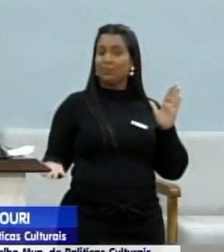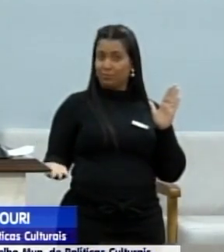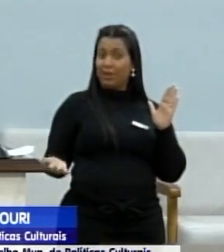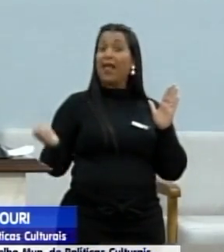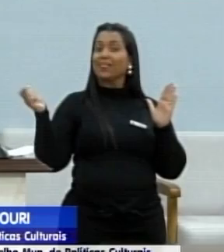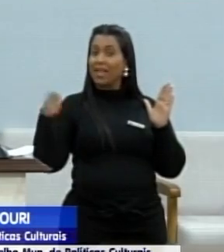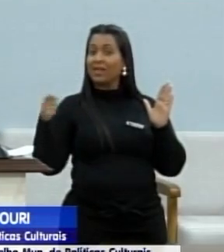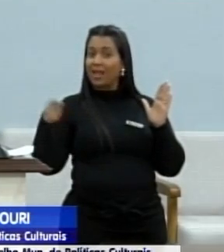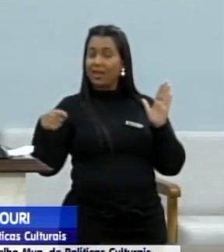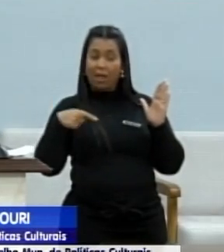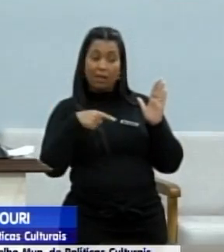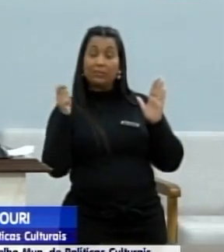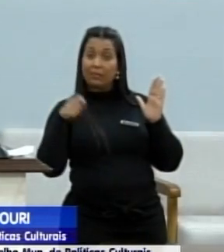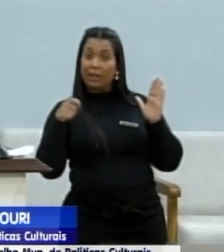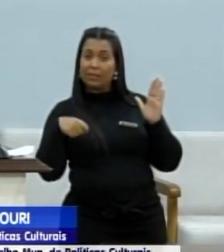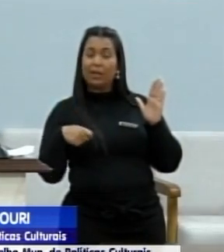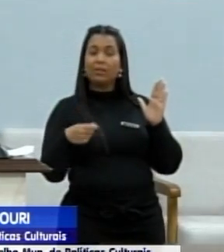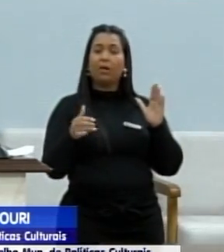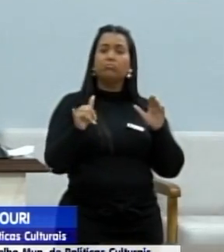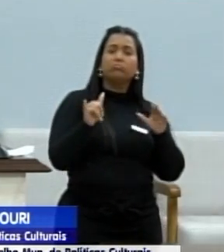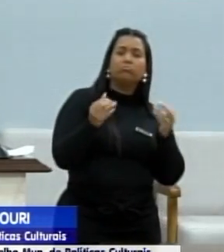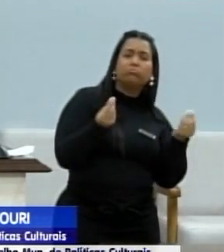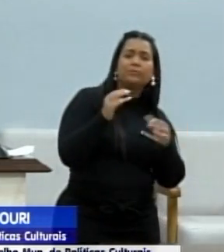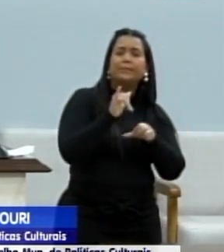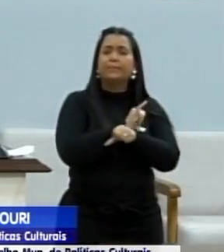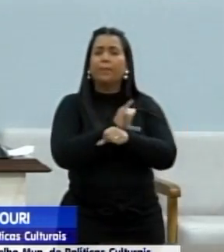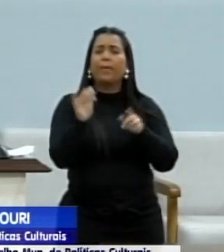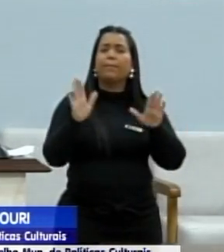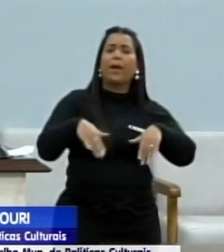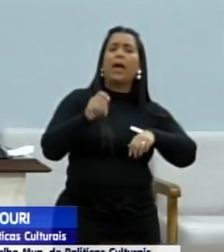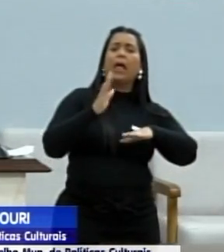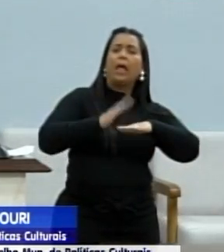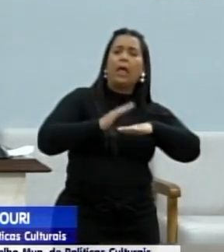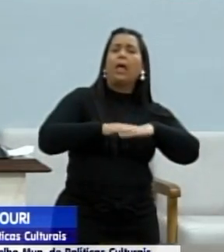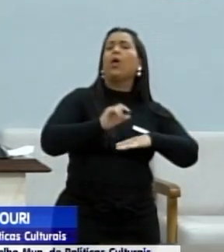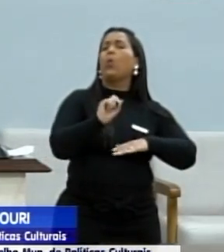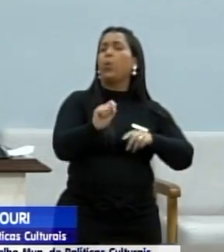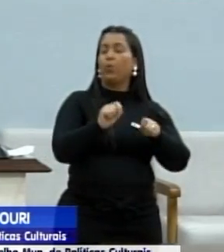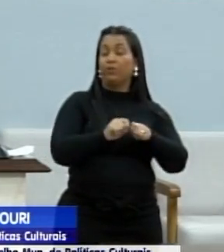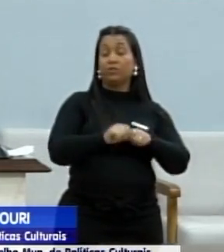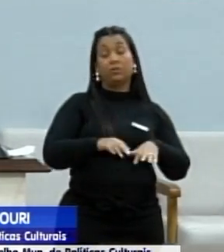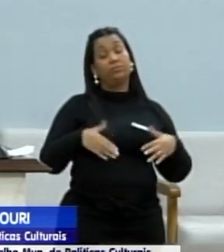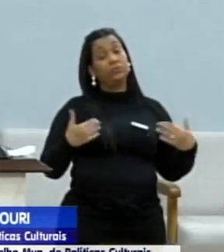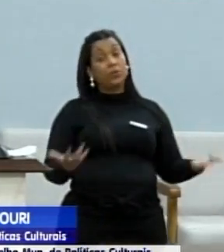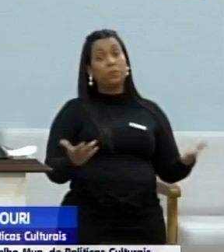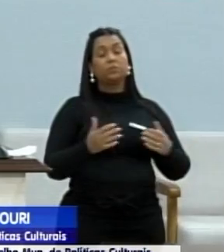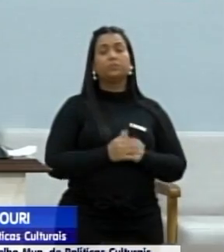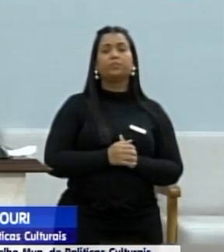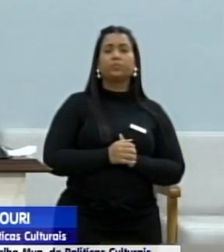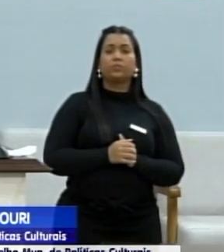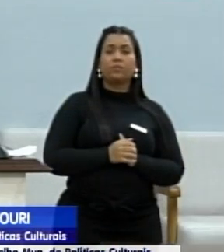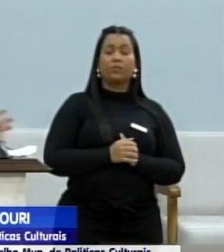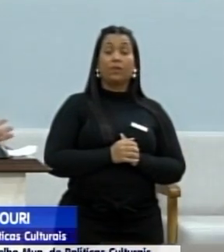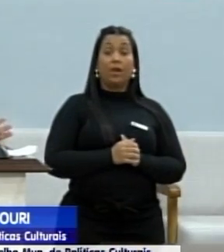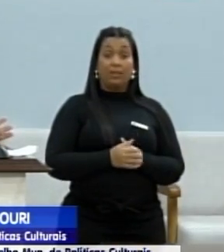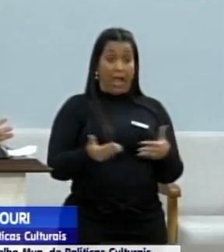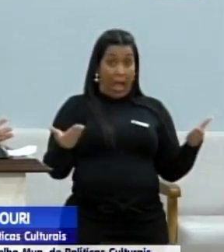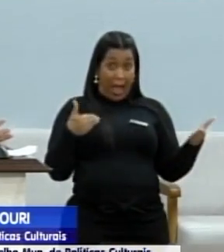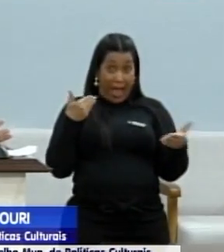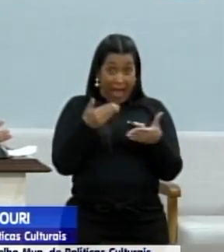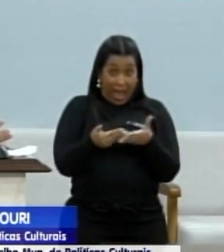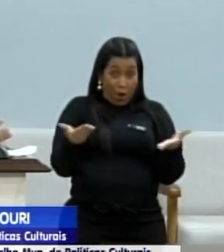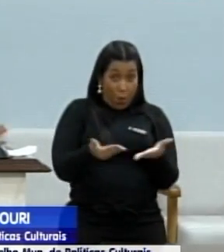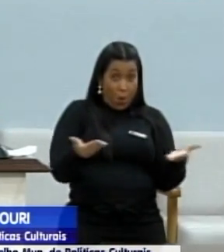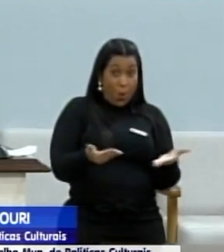pode fazer, né, uma perspectiva de ação para a cultura. Então, dessa forma, né, até o presente momento,